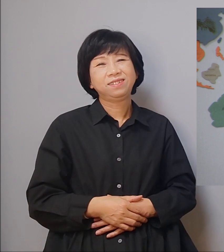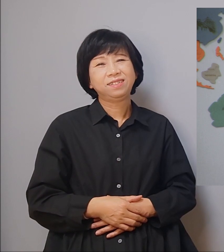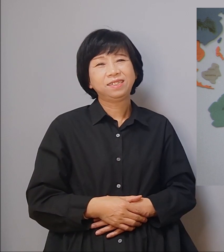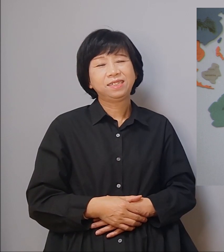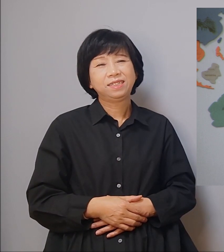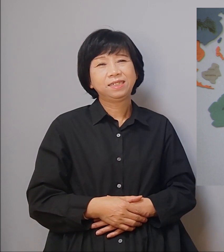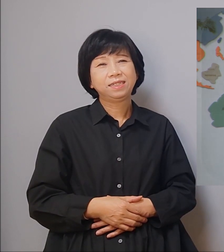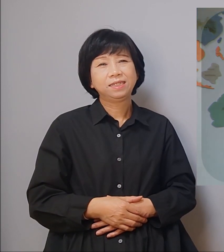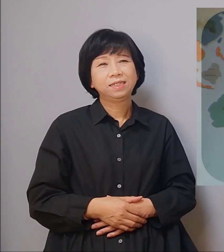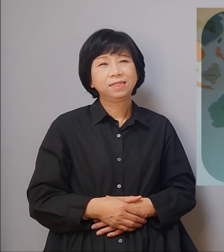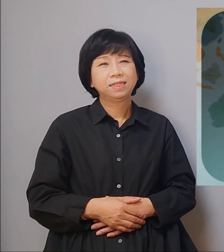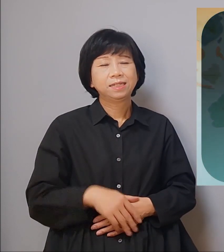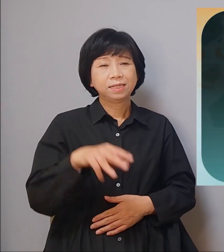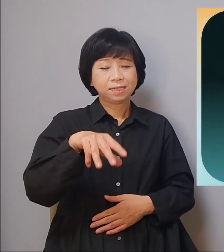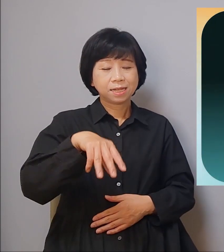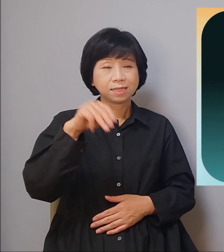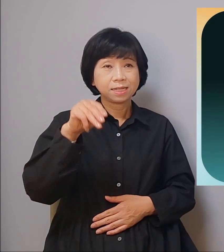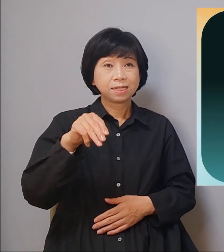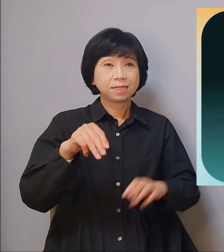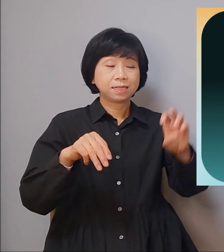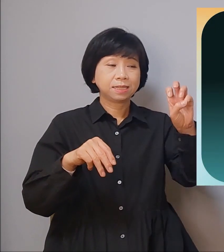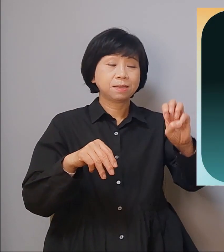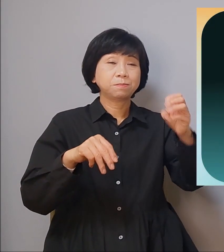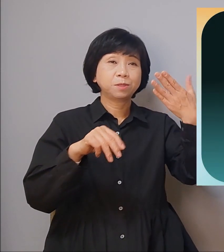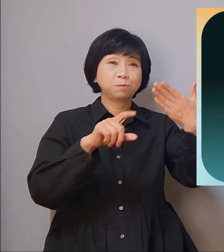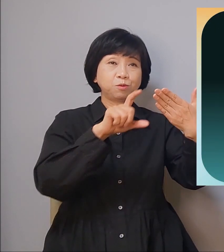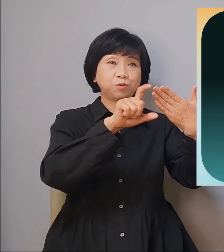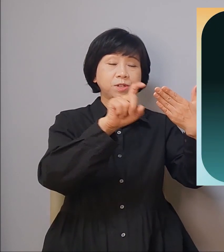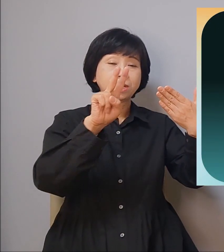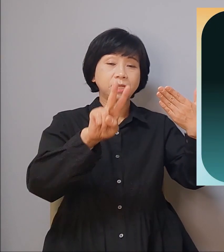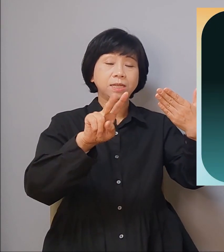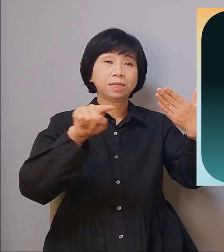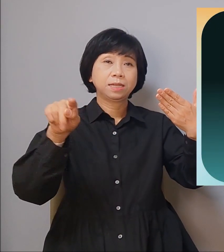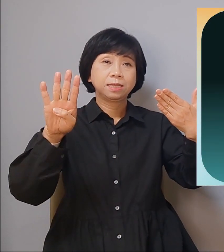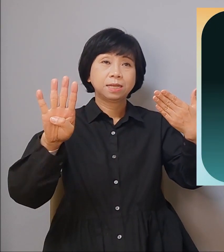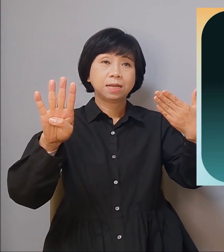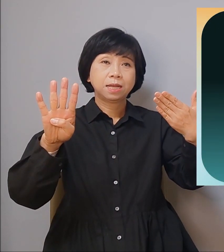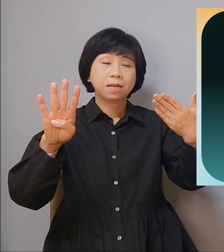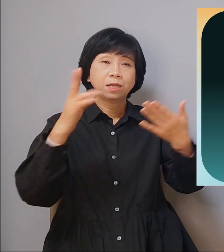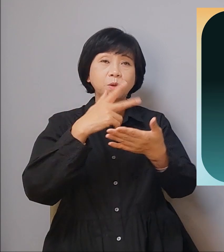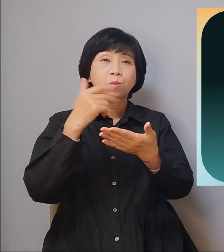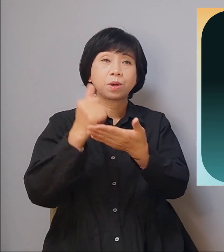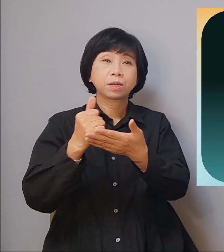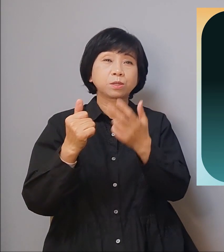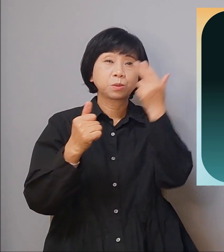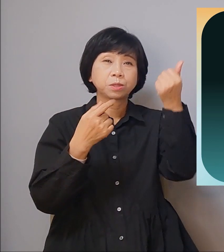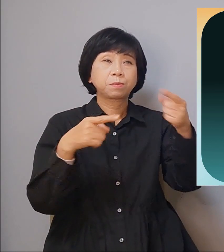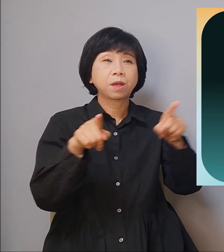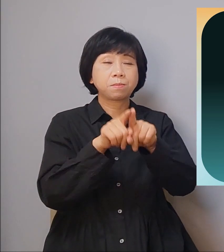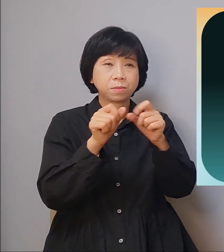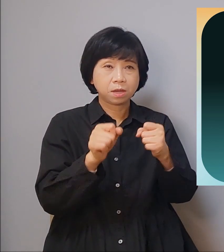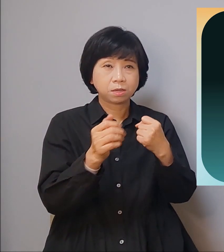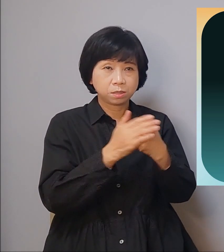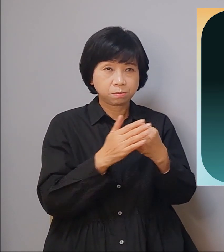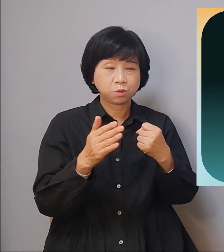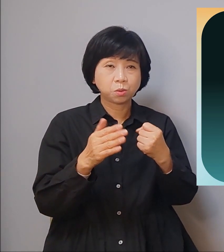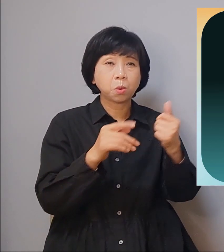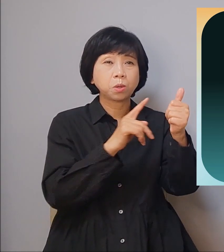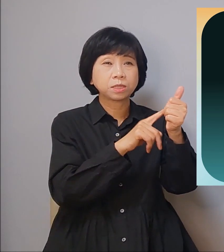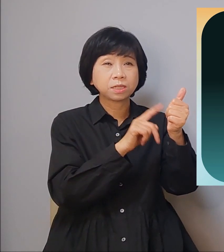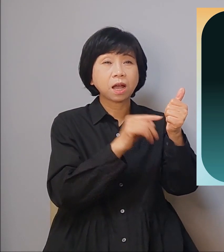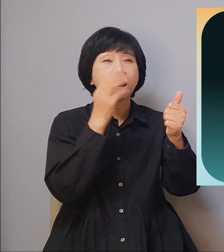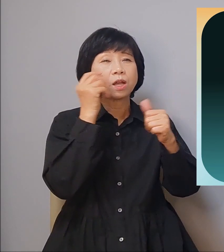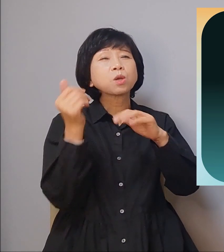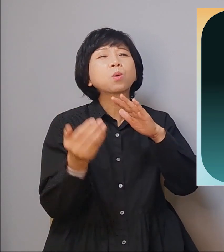창세기 39장 2절에서 4절에 보면 함께 형통 은혜 한번 잘